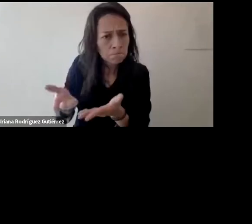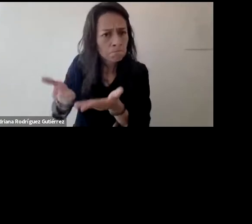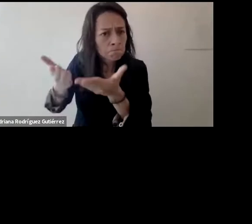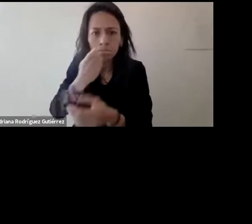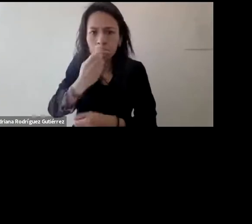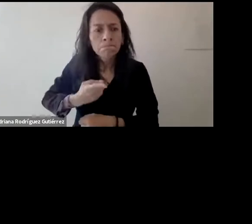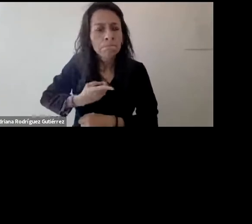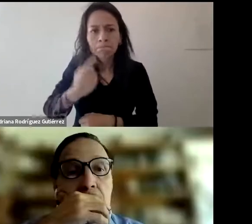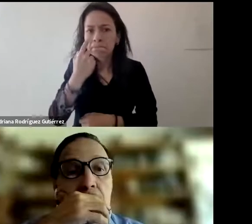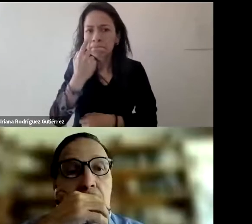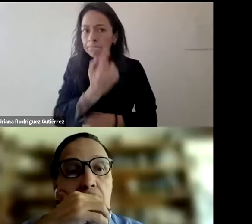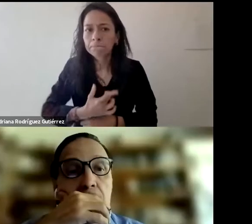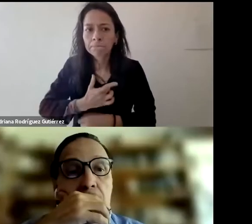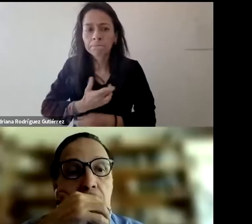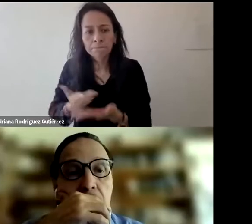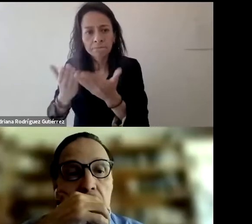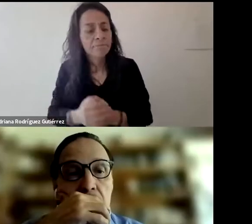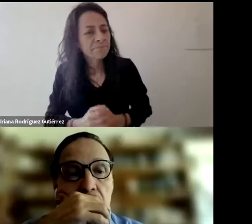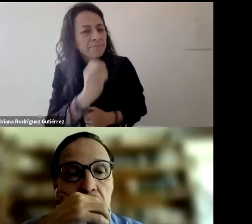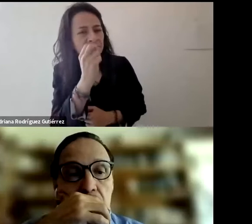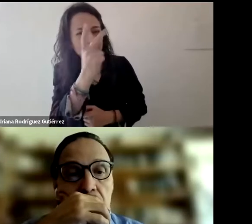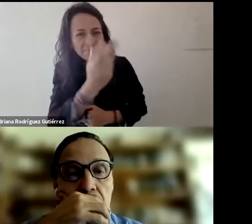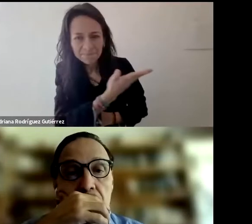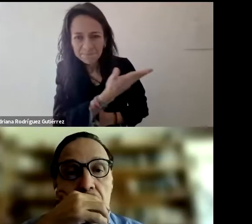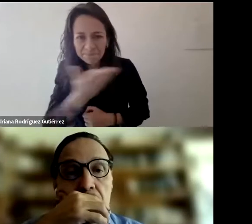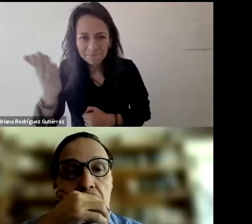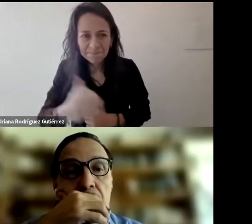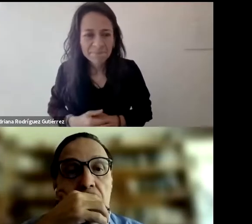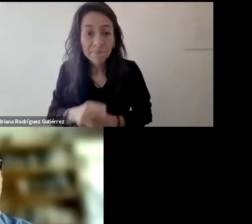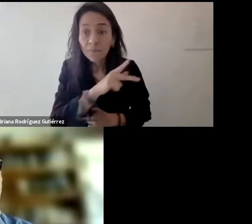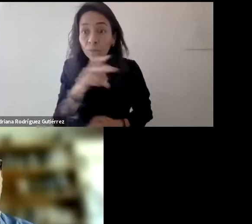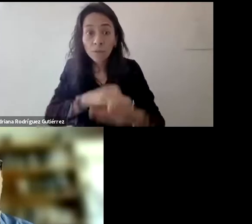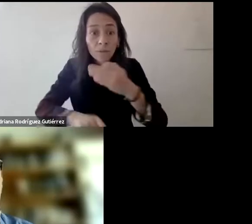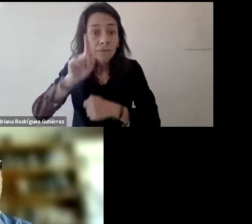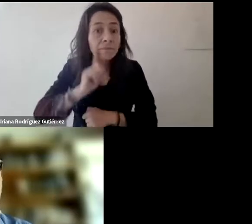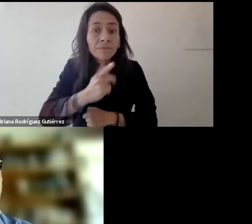Muy bien, pues buenas tardes a todas y todos. Muchas gracias